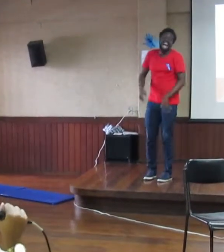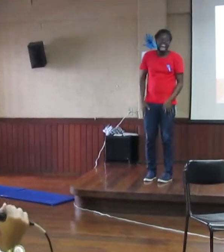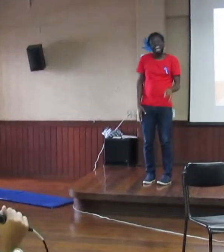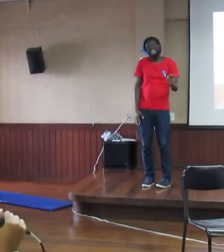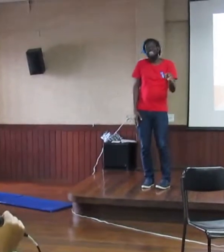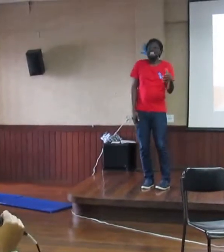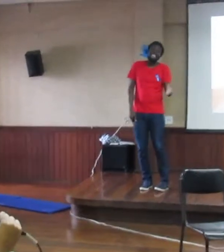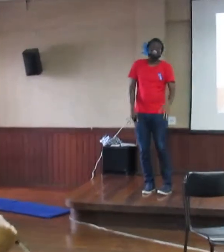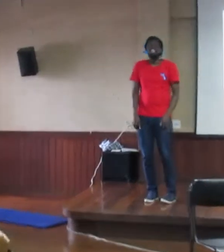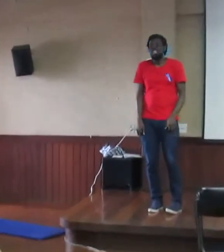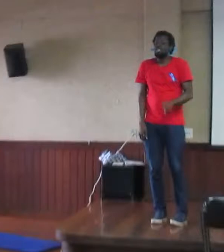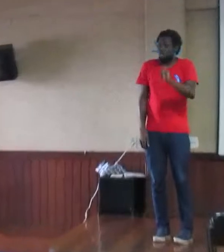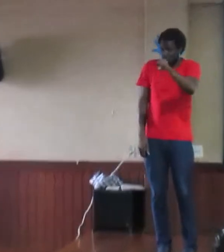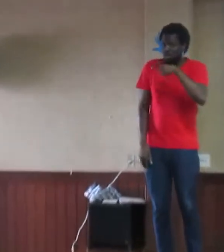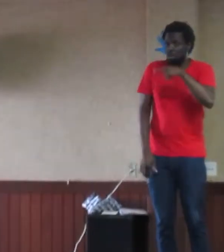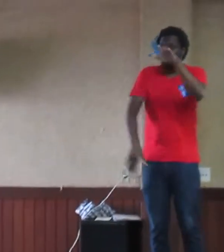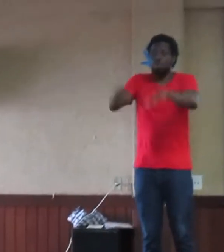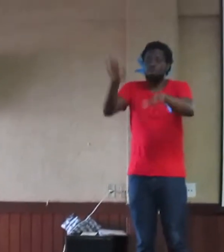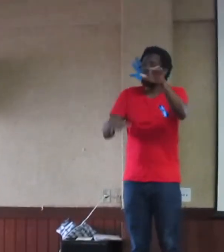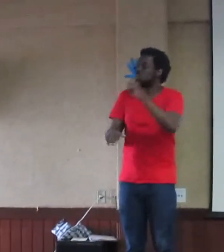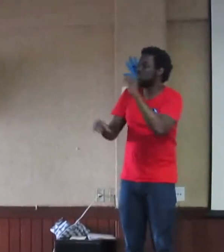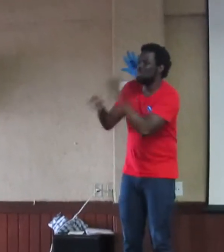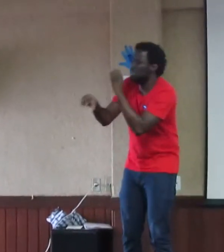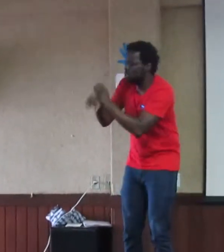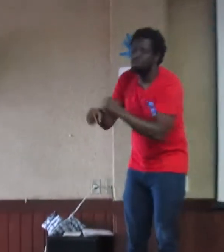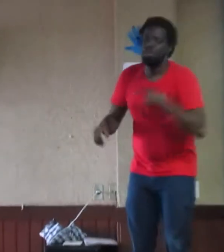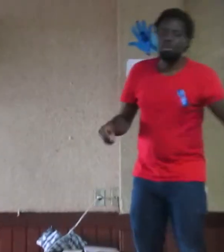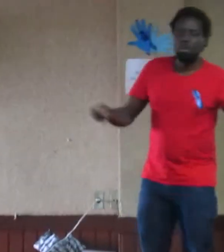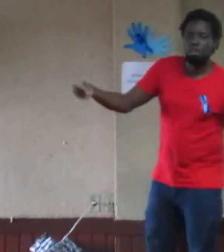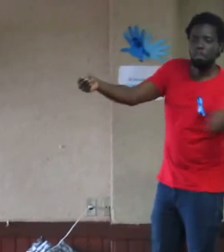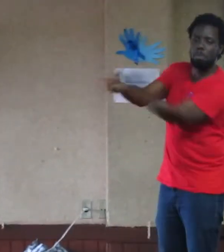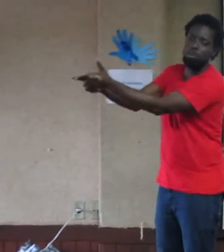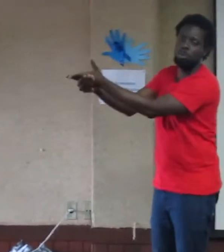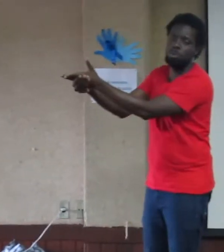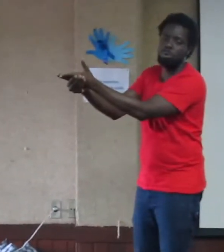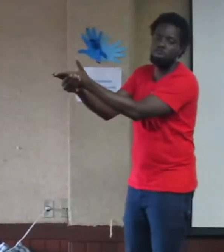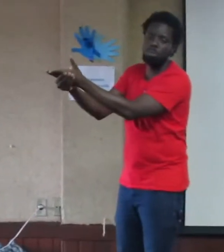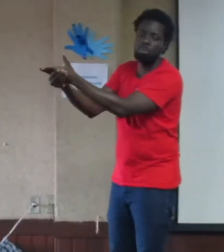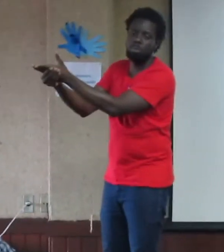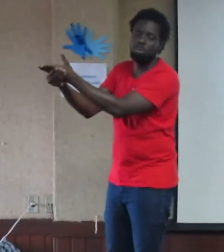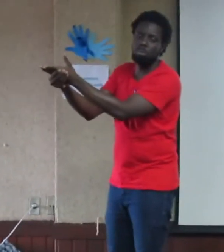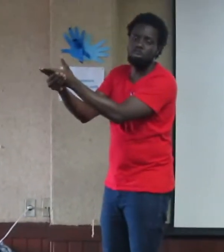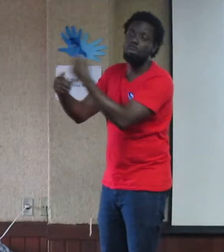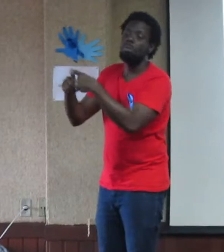têm preguiça e acabam aprendendo outras línguas e não aprende a própria língua do